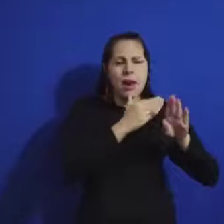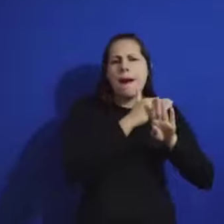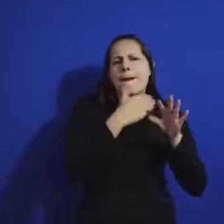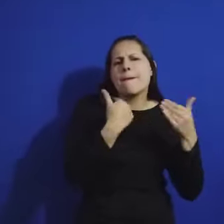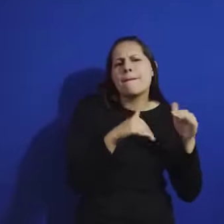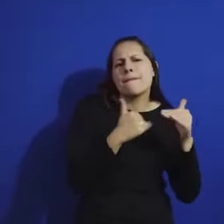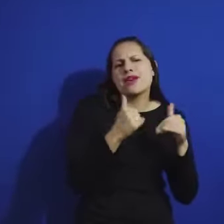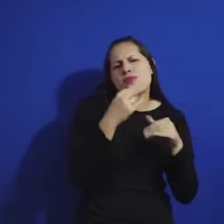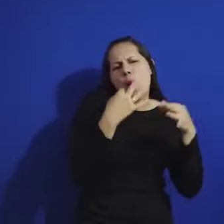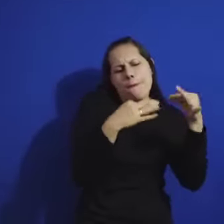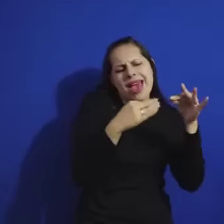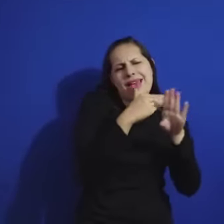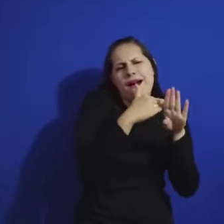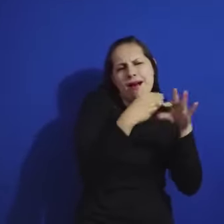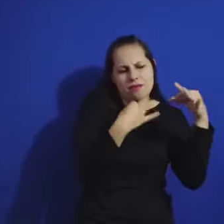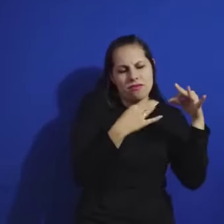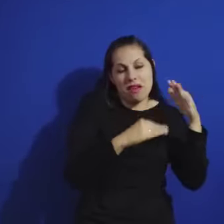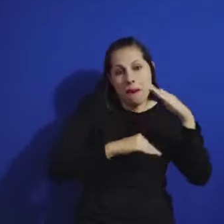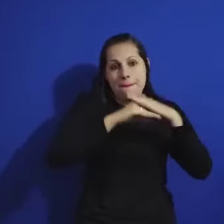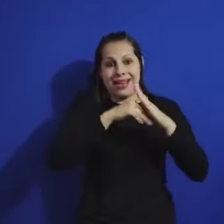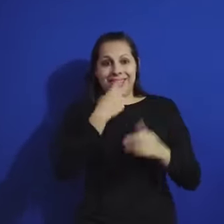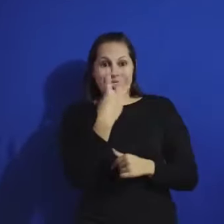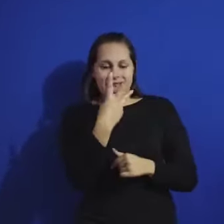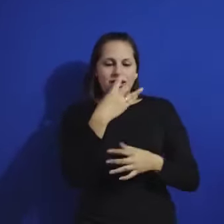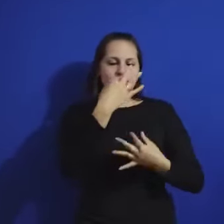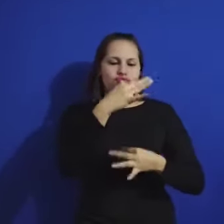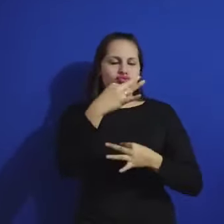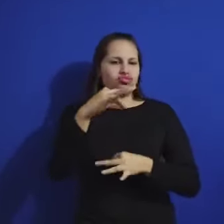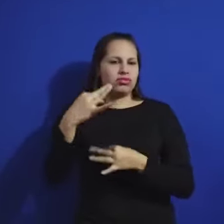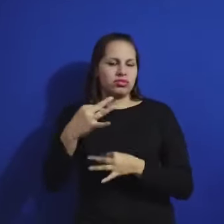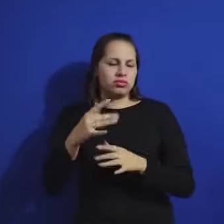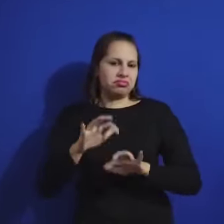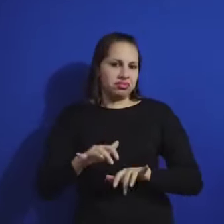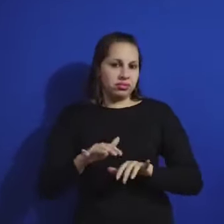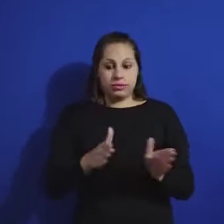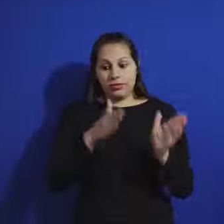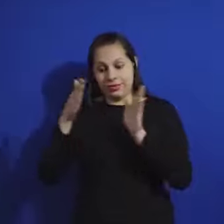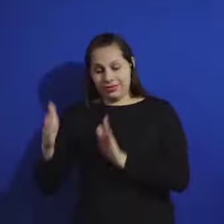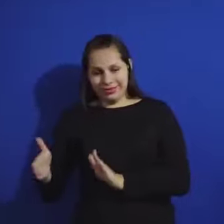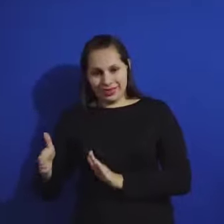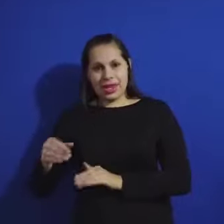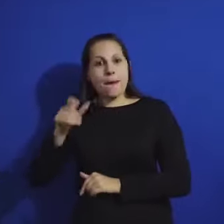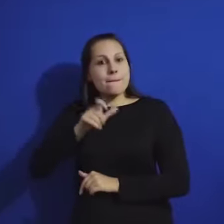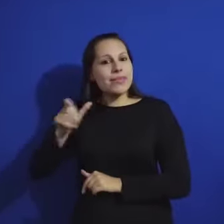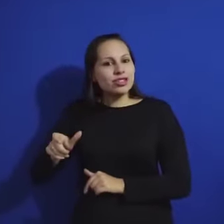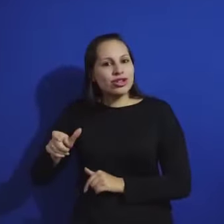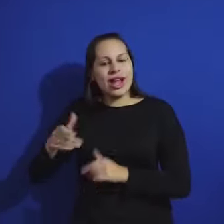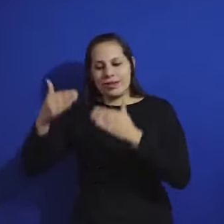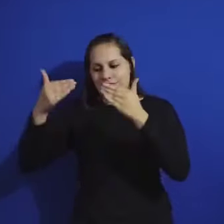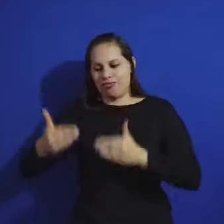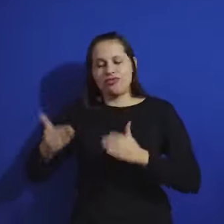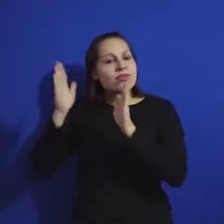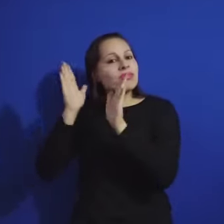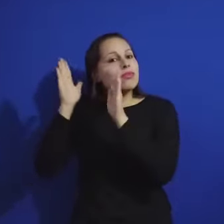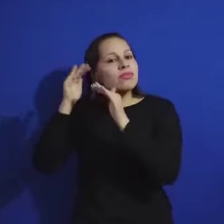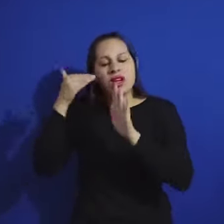los participantes con discapacidad auditiva participarán en la categoría de lengua de señas contando un cuento por